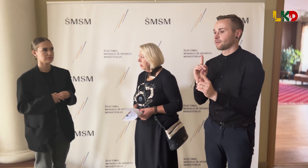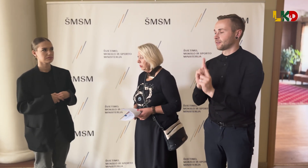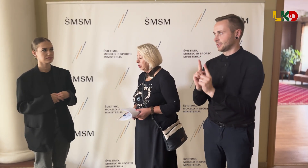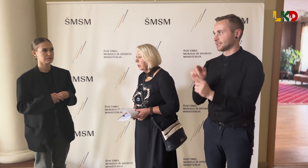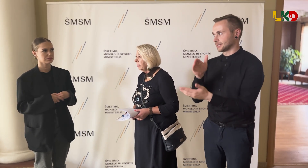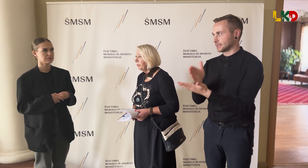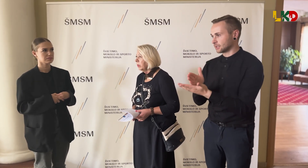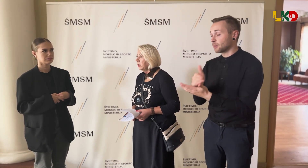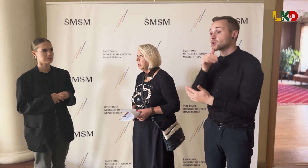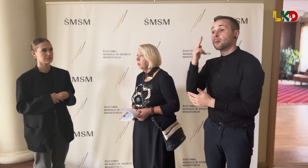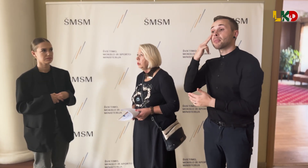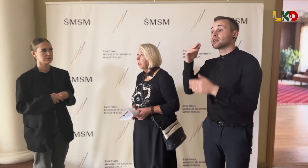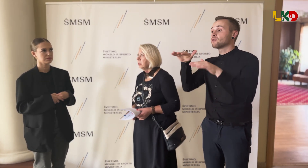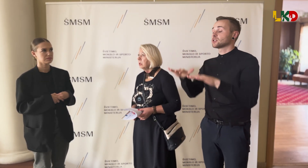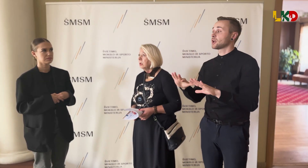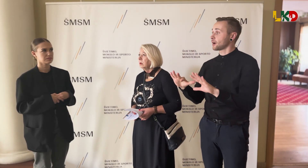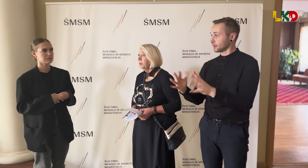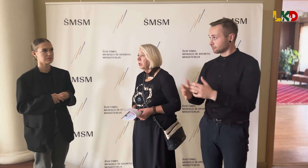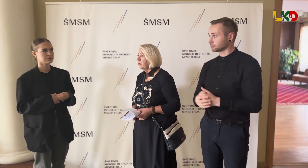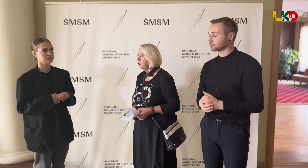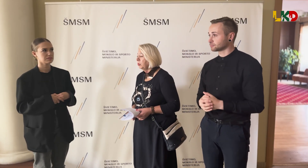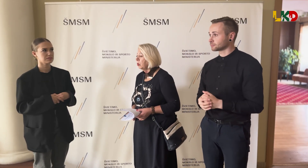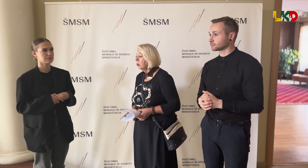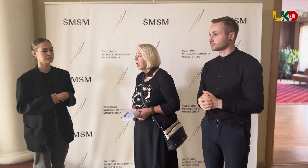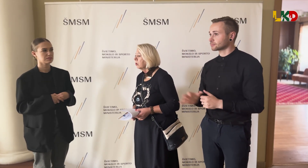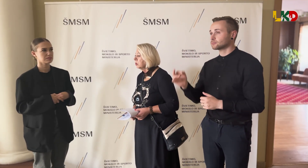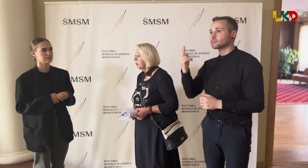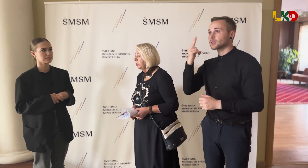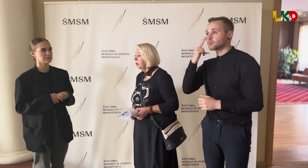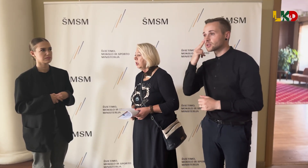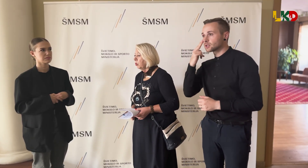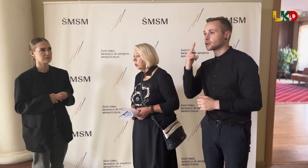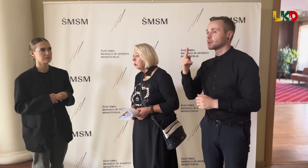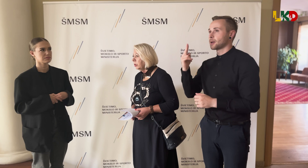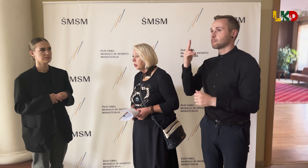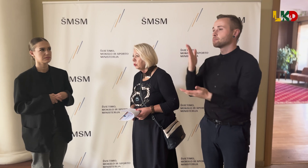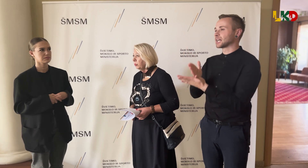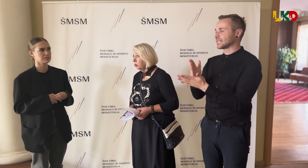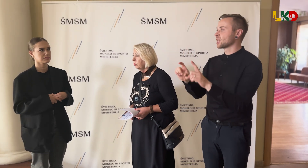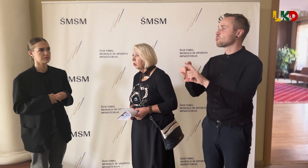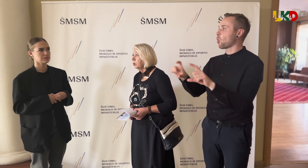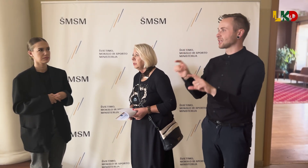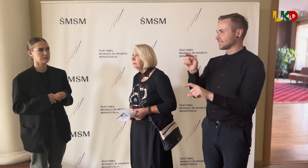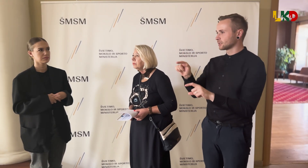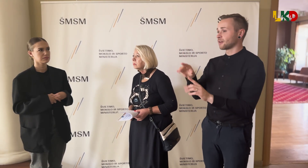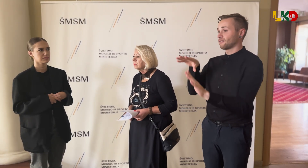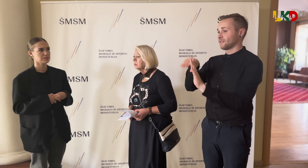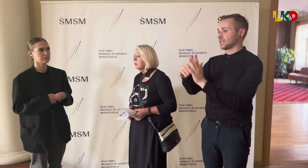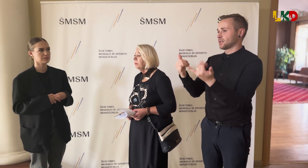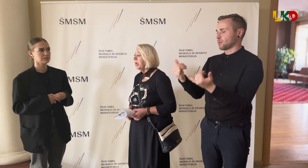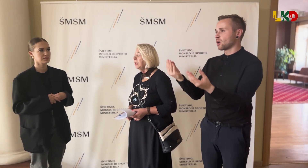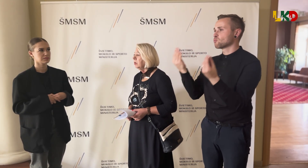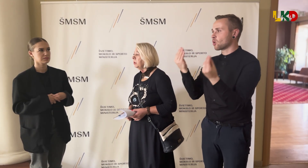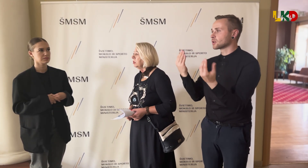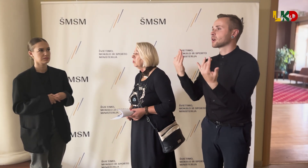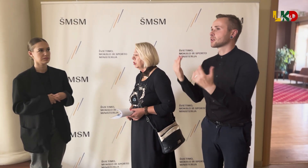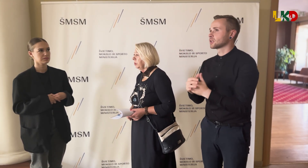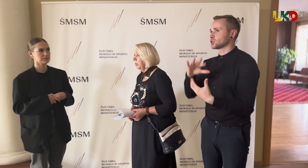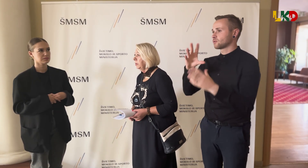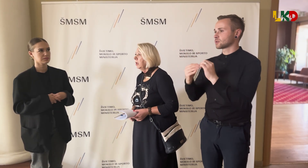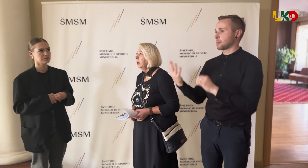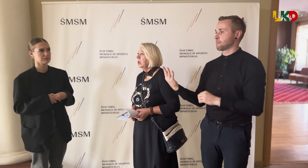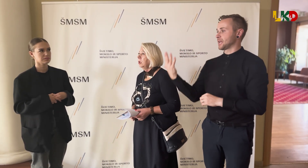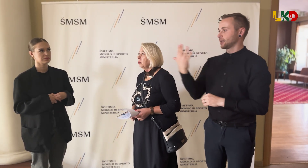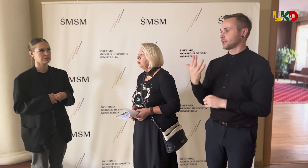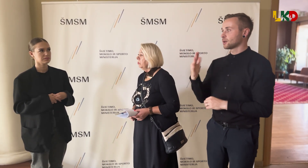situaciją Panevėžyje, būtent Panevėžio Mikolajaus pagrindinėje mokykloje šiuo metu mokosi perėjimo